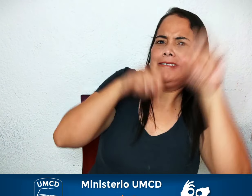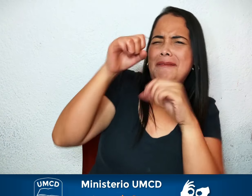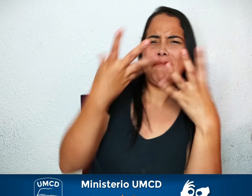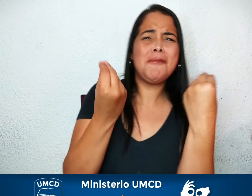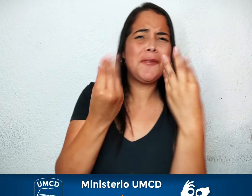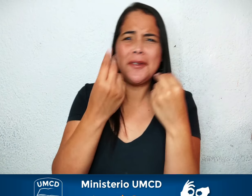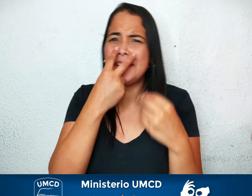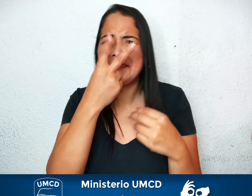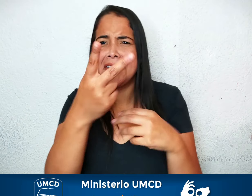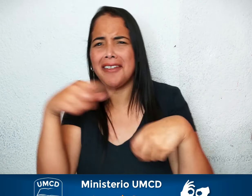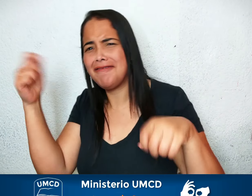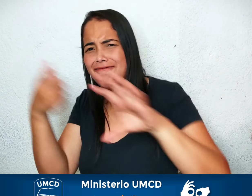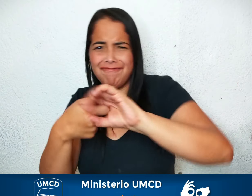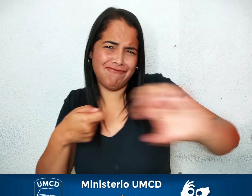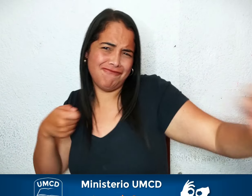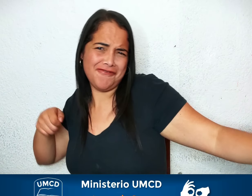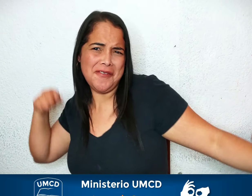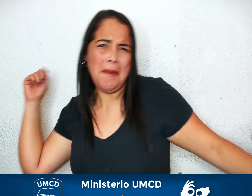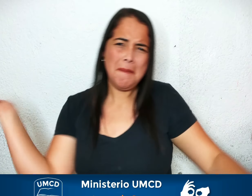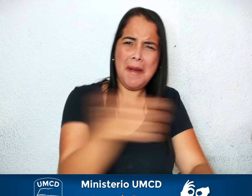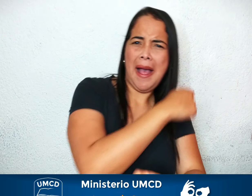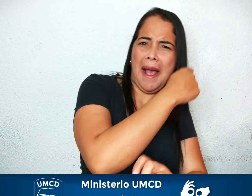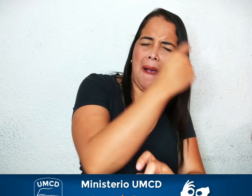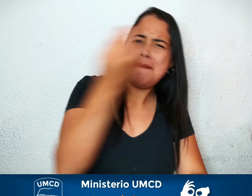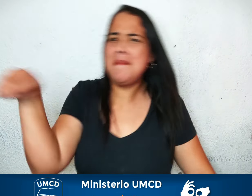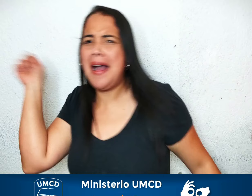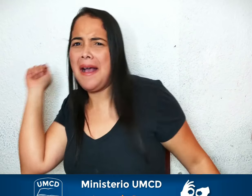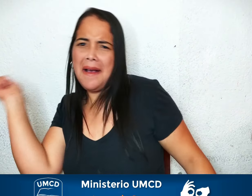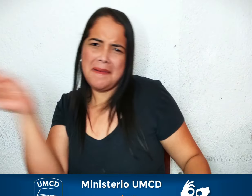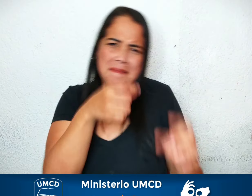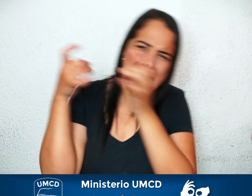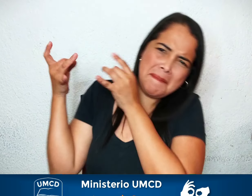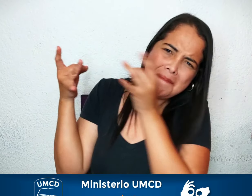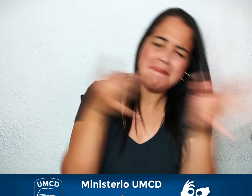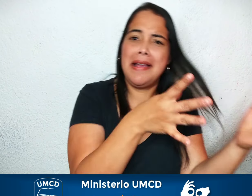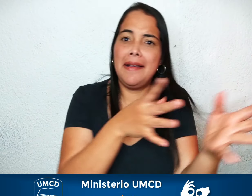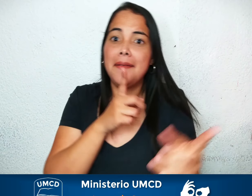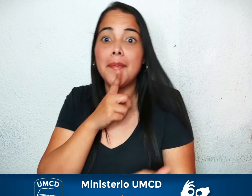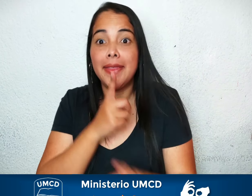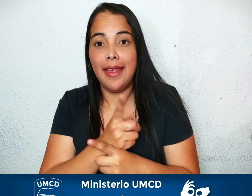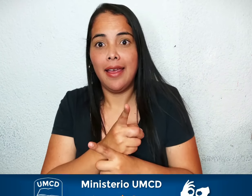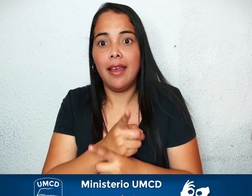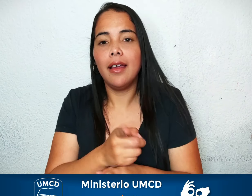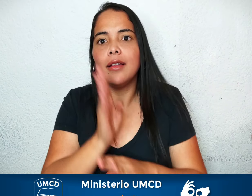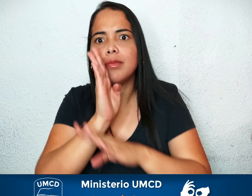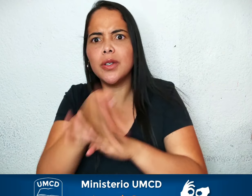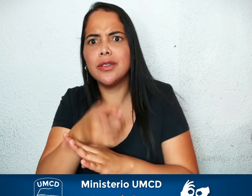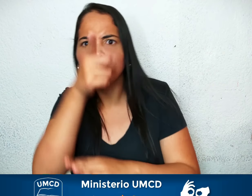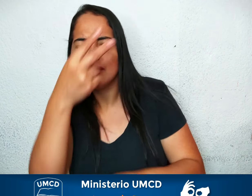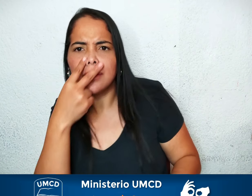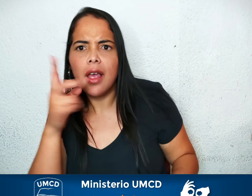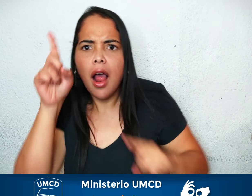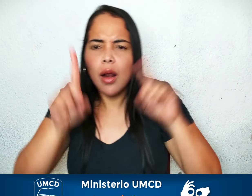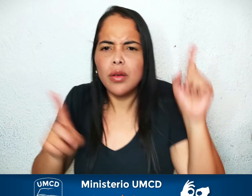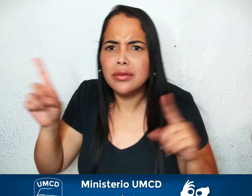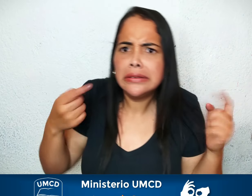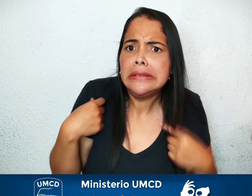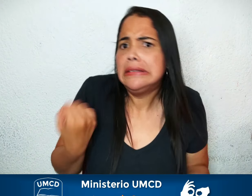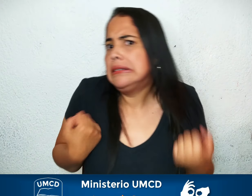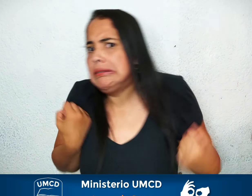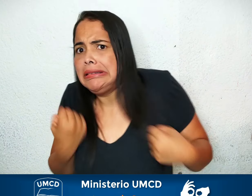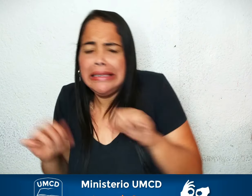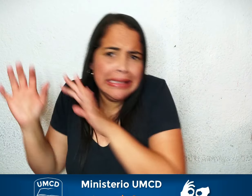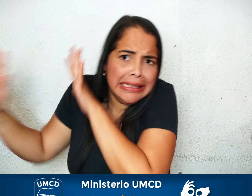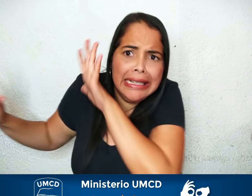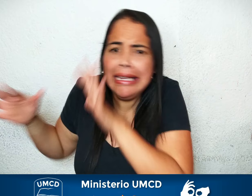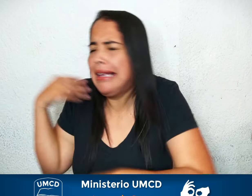escaleras, los muros para poder invadir y de esa manera derrotar al enemigo. Y aquellos que están adentro, en cambio, que se